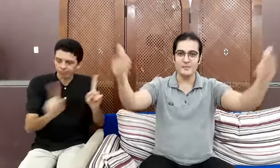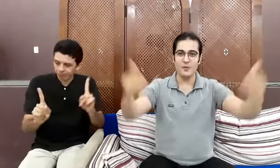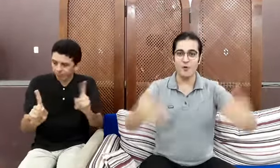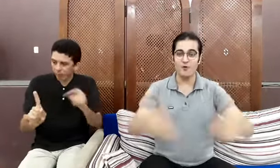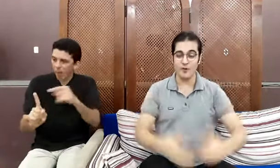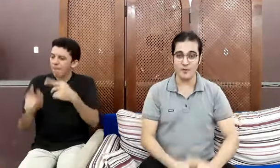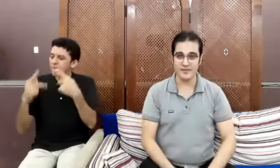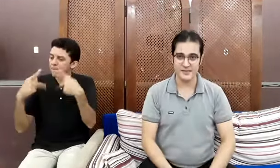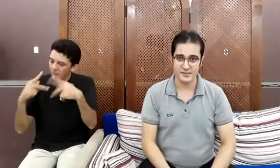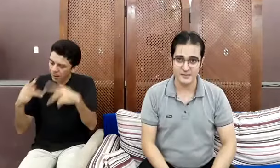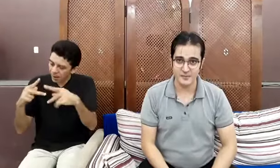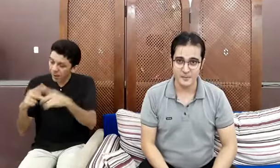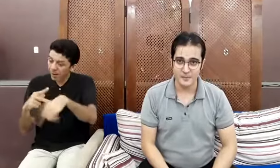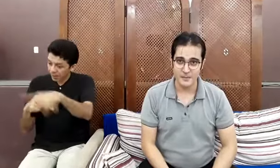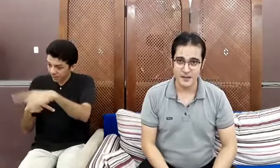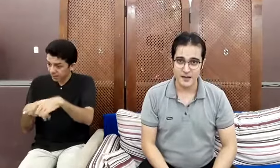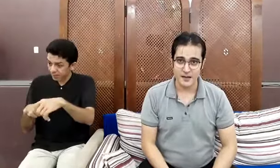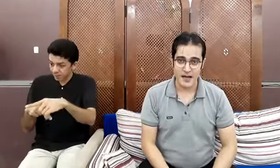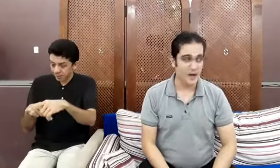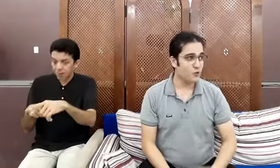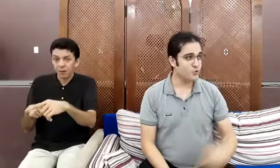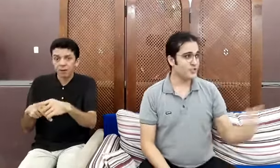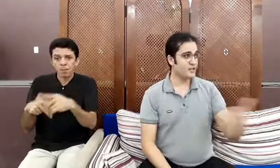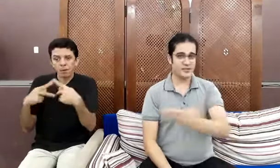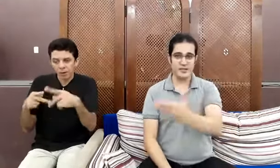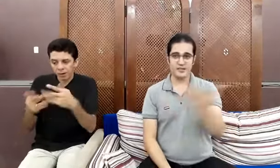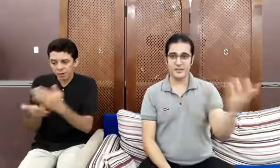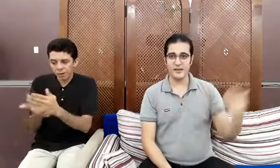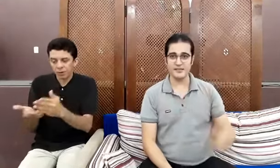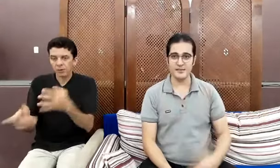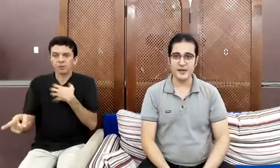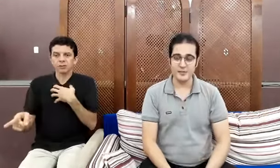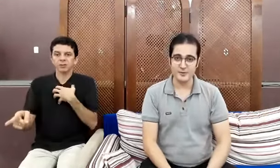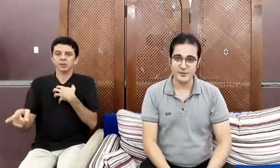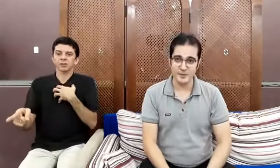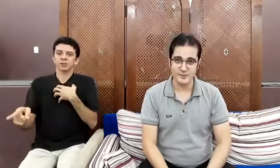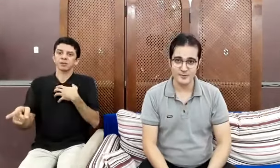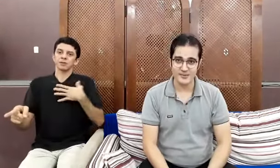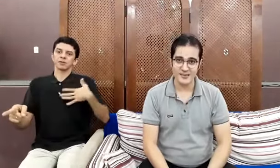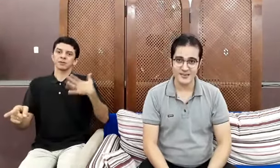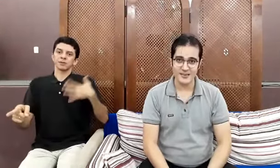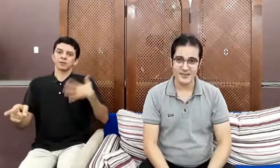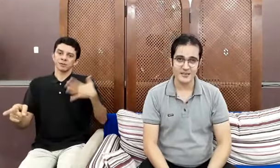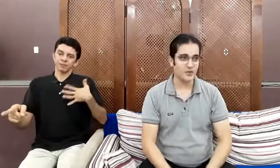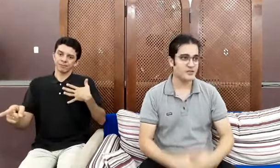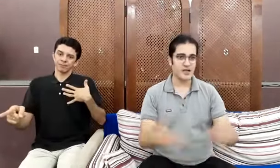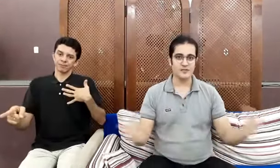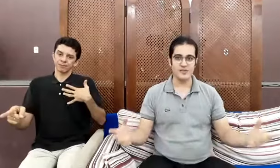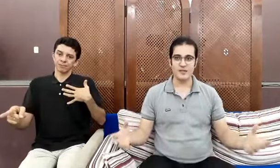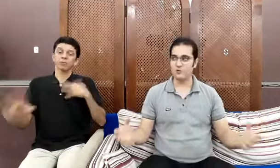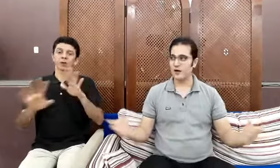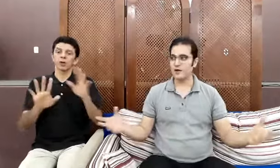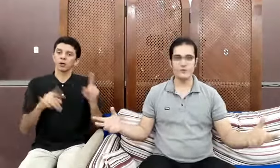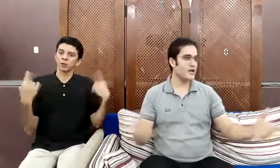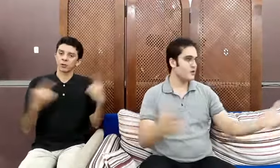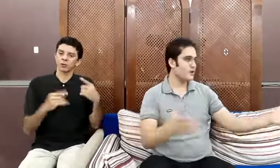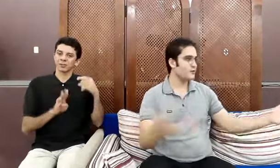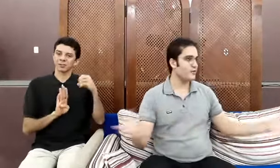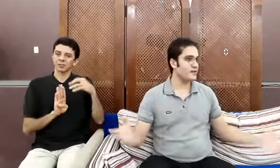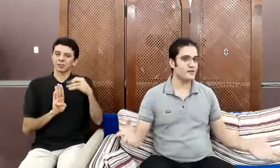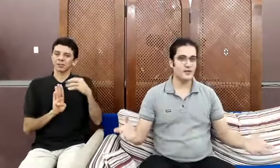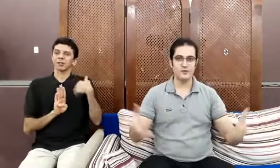que ouviam a mensagem. A angústia que a nossa igreja está passando aqui, meus irmãos, e nós estamos aqui, eu estou aqui no